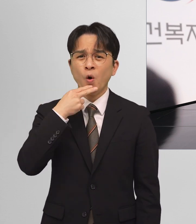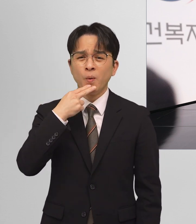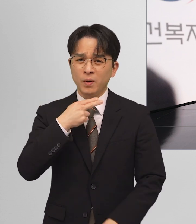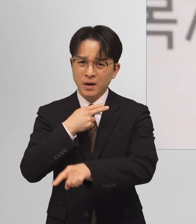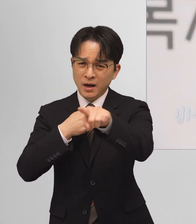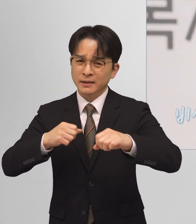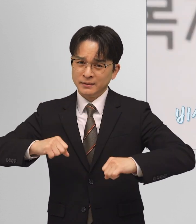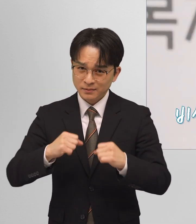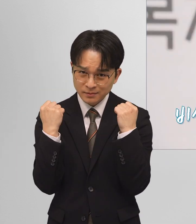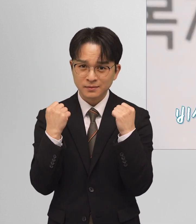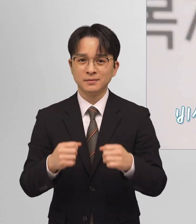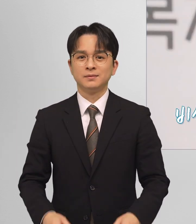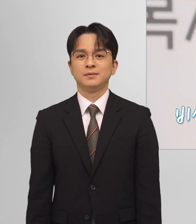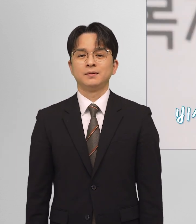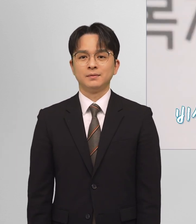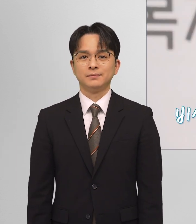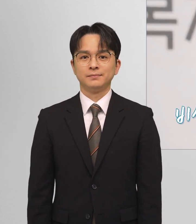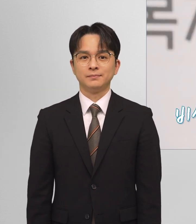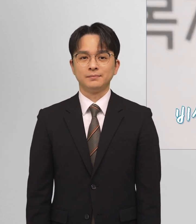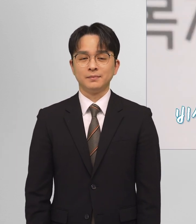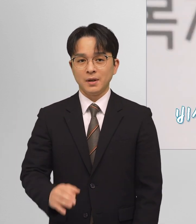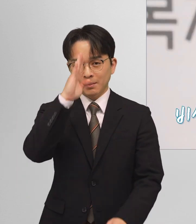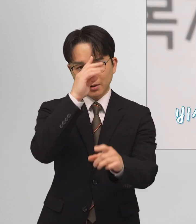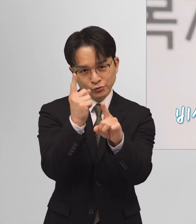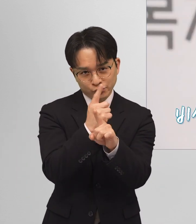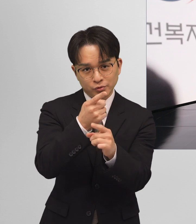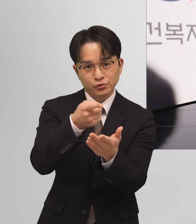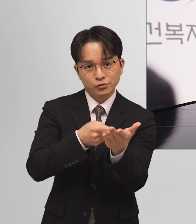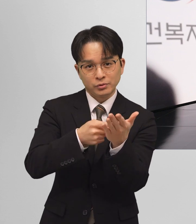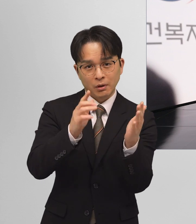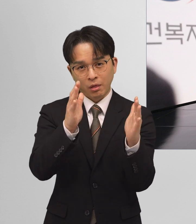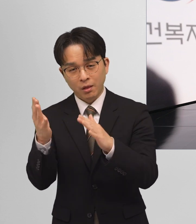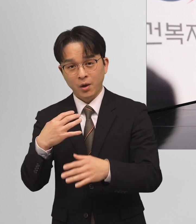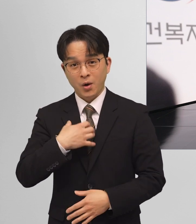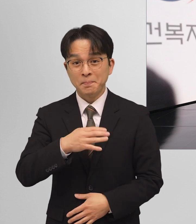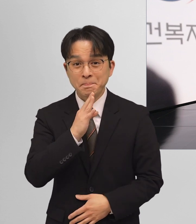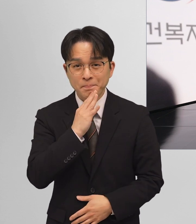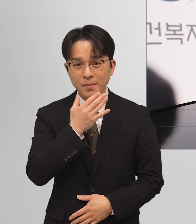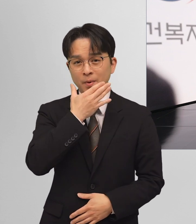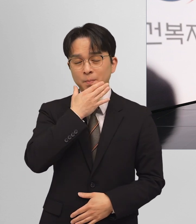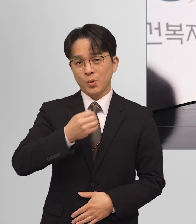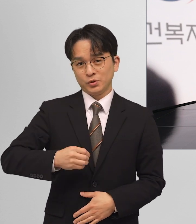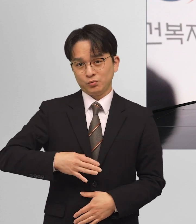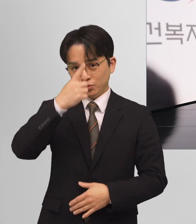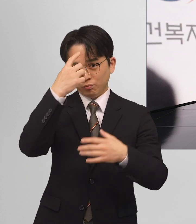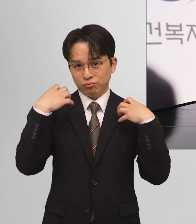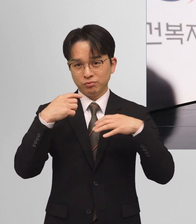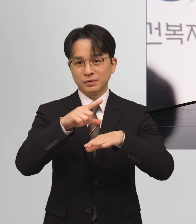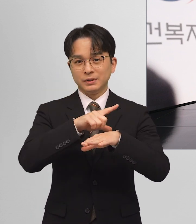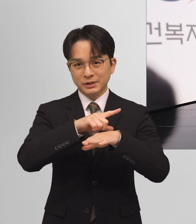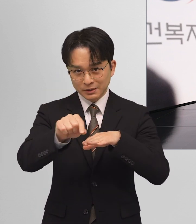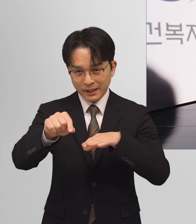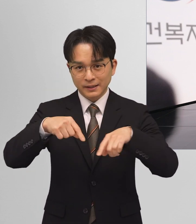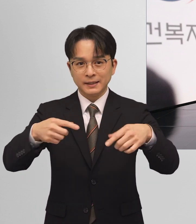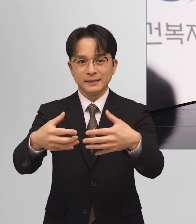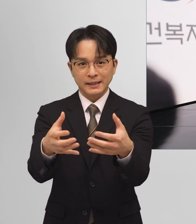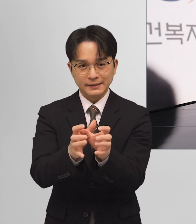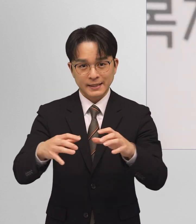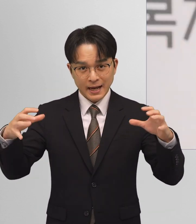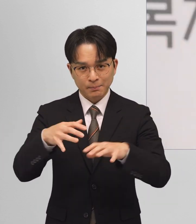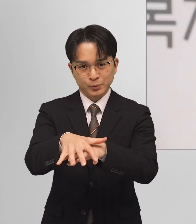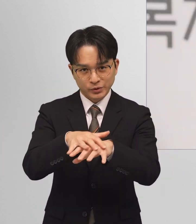발생하지 않도록 비상진료 체계를 철저하게 가동하겠습니다. 복지부와 지자체의 비상진료 대책 상황실을 운영하고